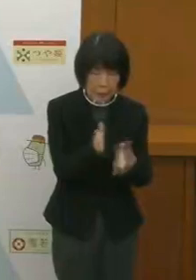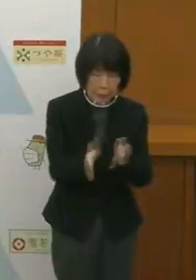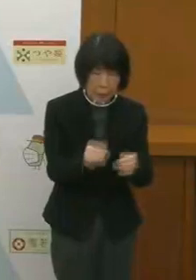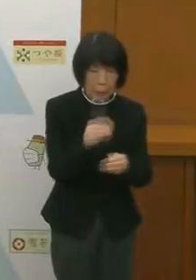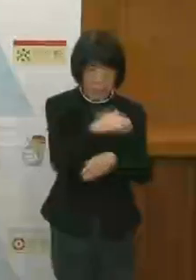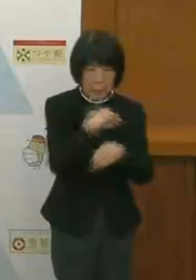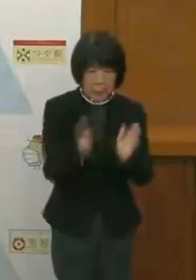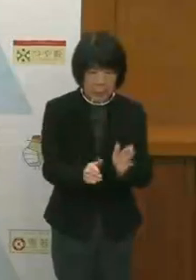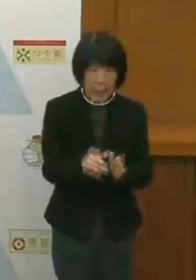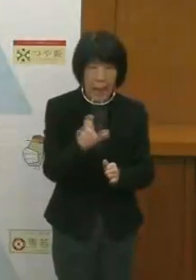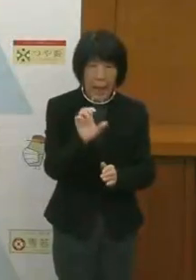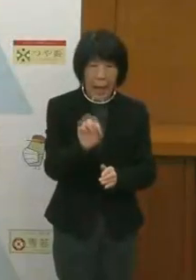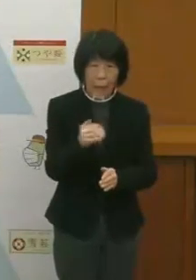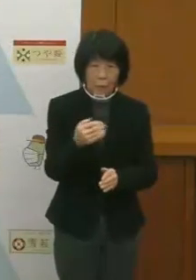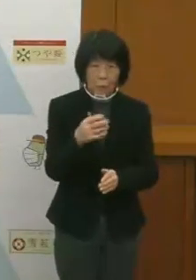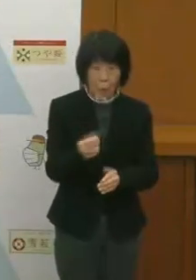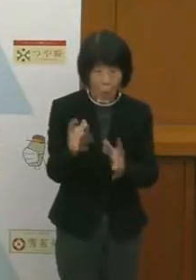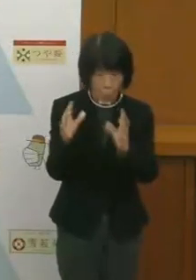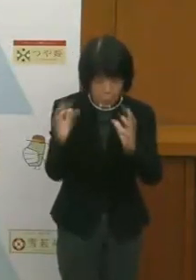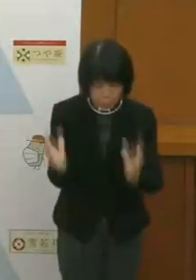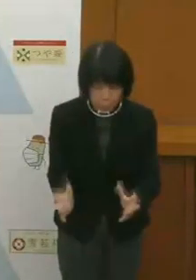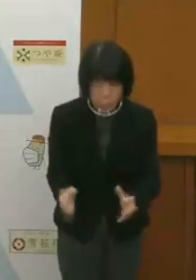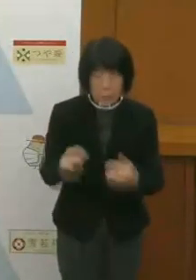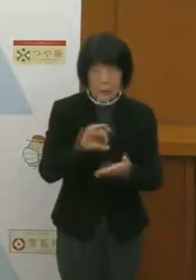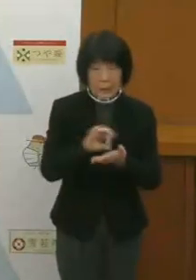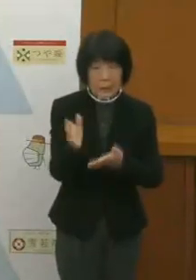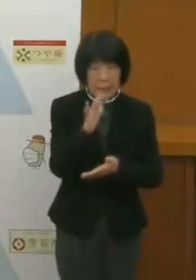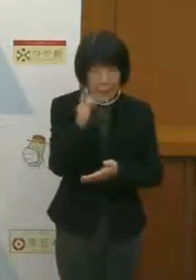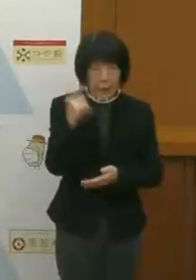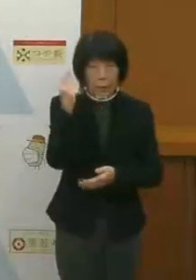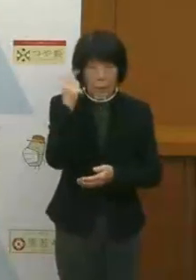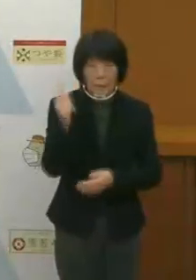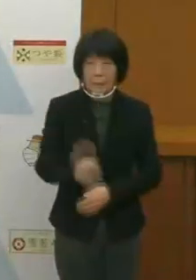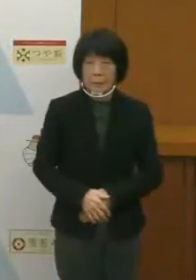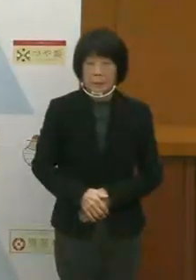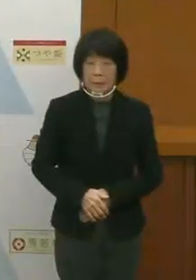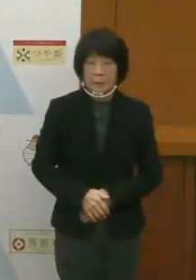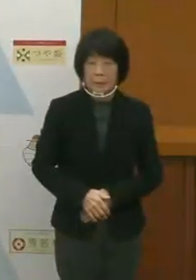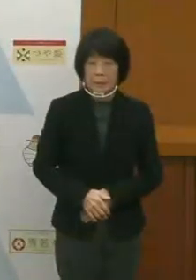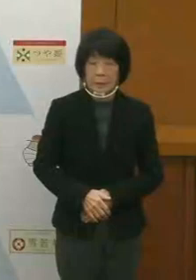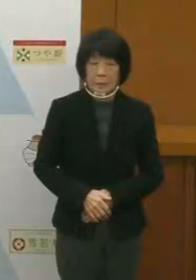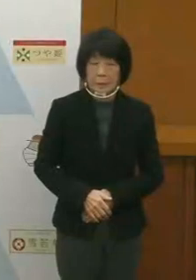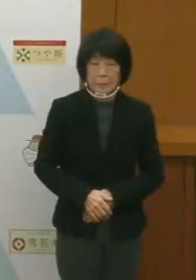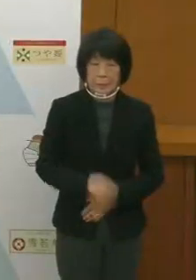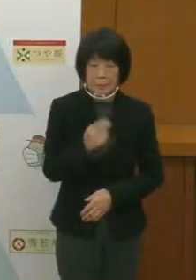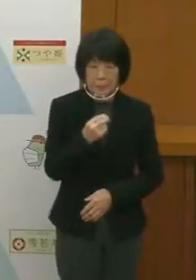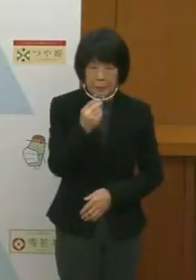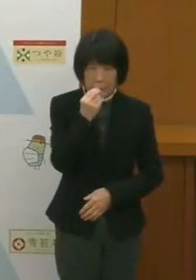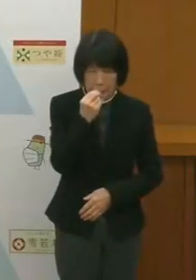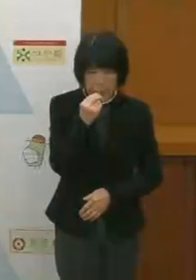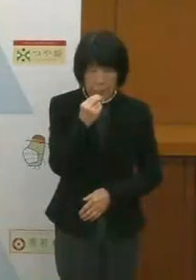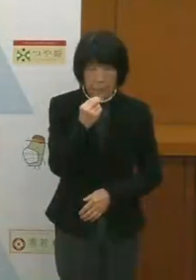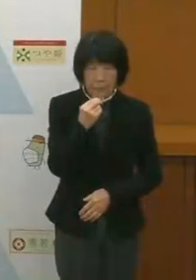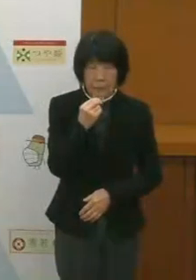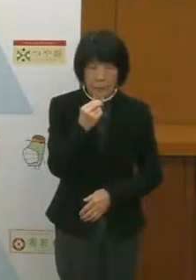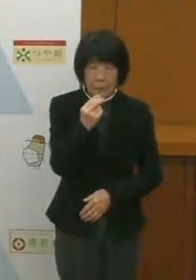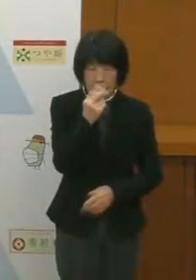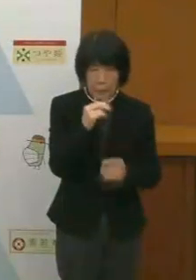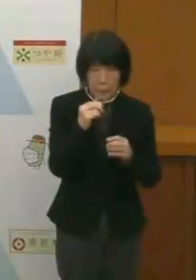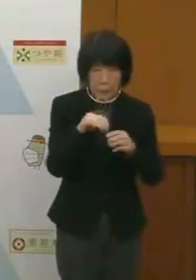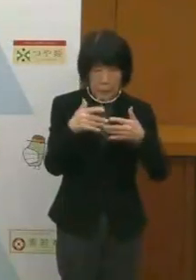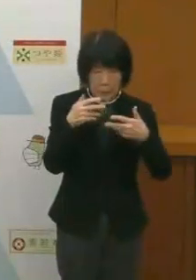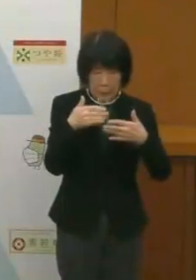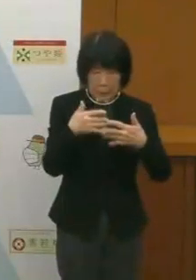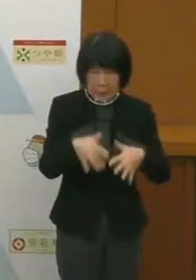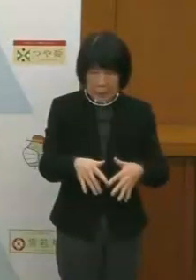エクモは使用していないというふうに聞いております。はい、 人工呼吸器をつけたということで。 人工呼